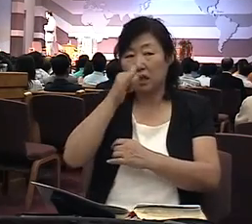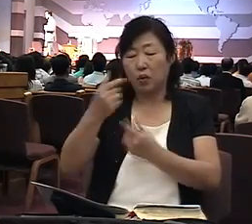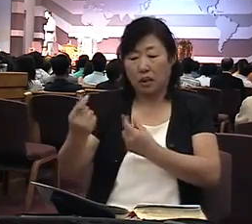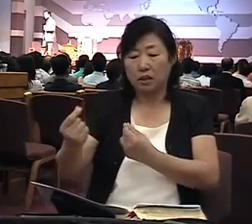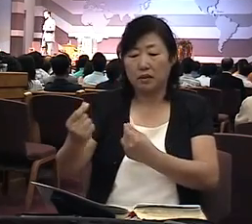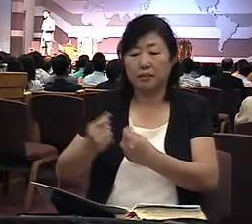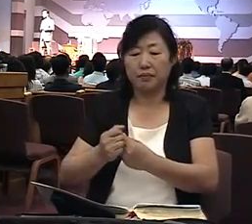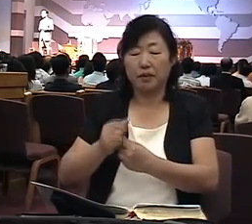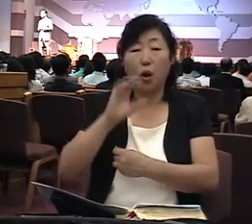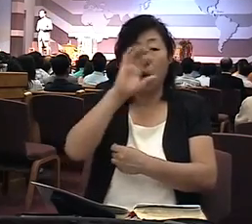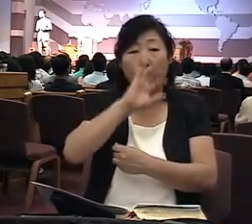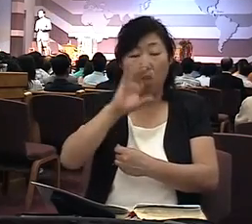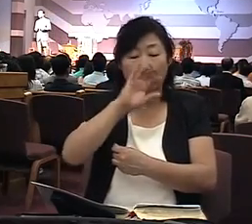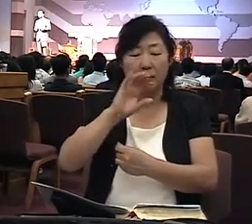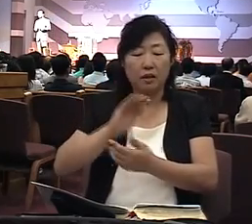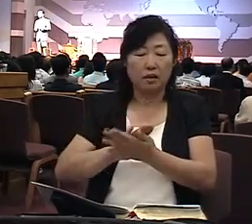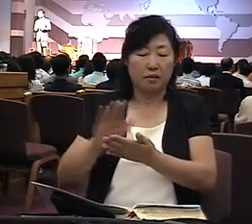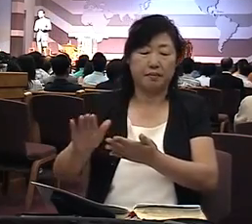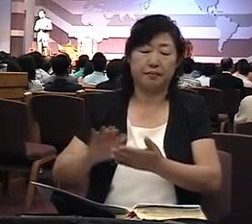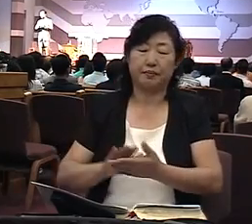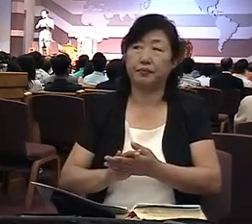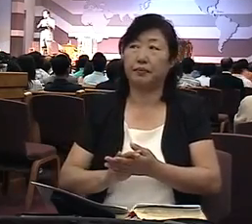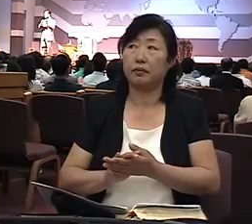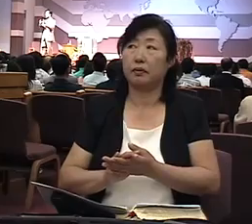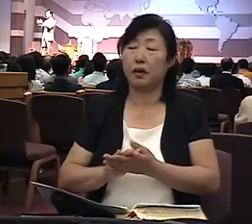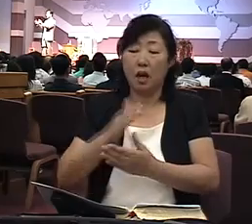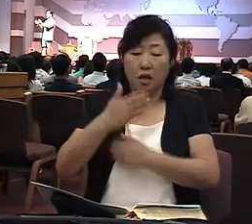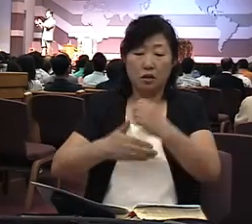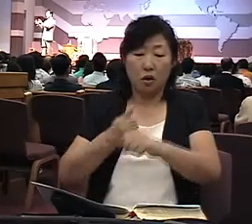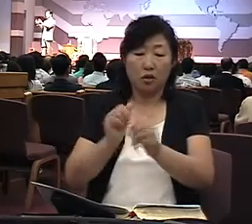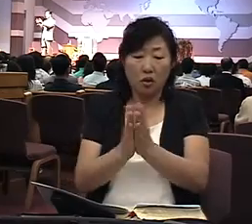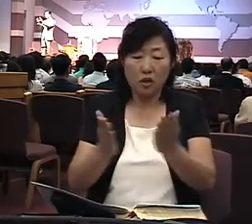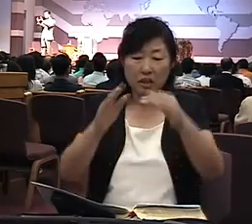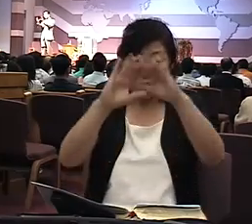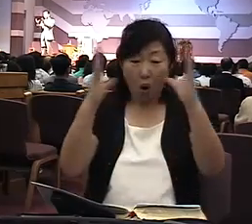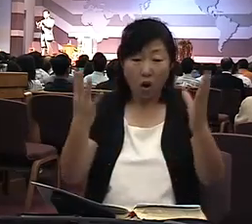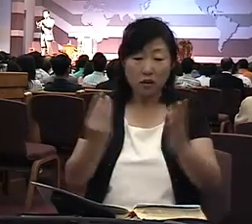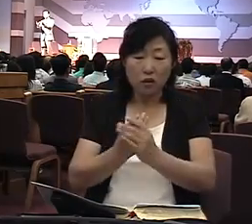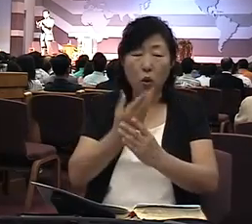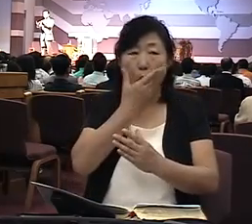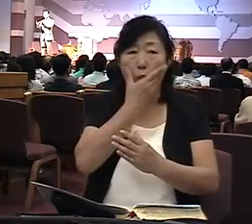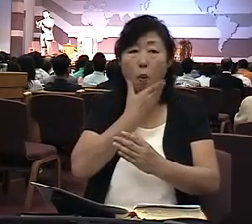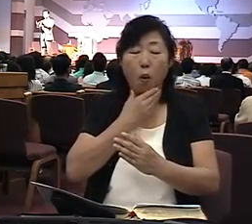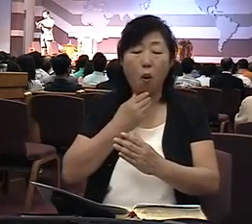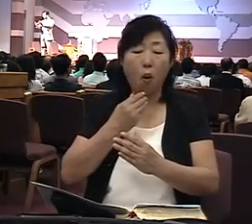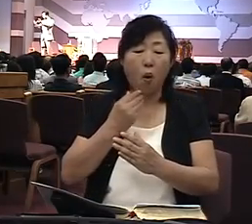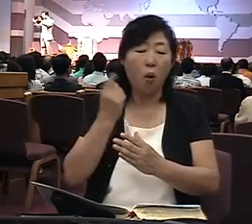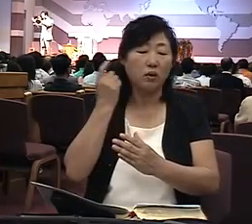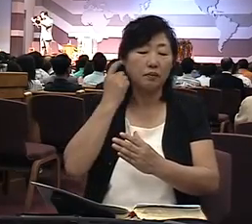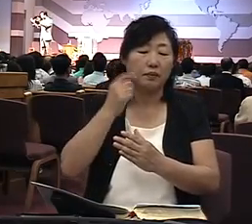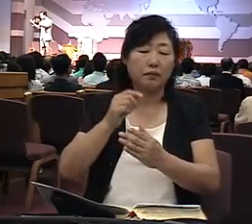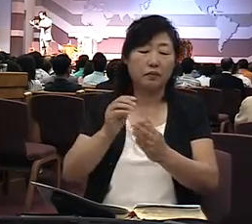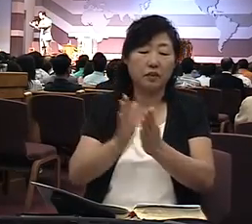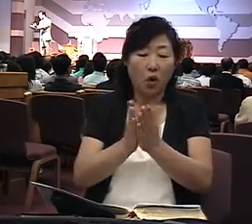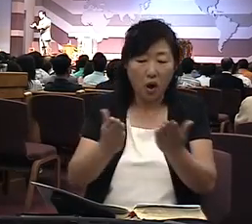여러분, 이 훈련이 성경 전체에서, 복음서에서, 초대교회 사도행전